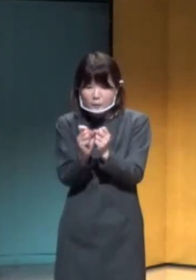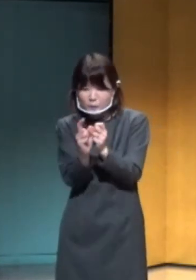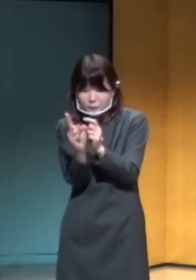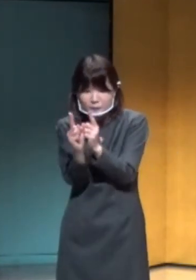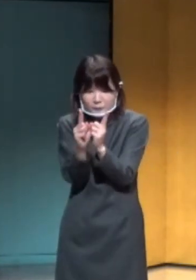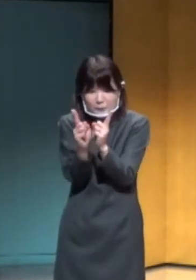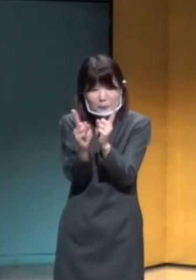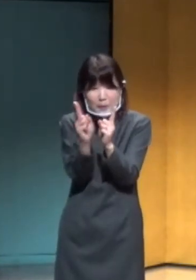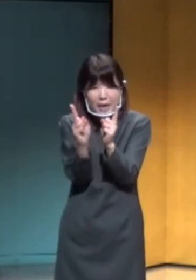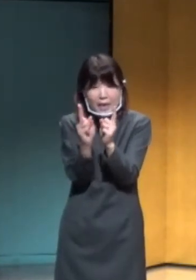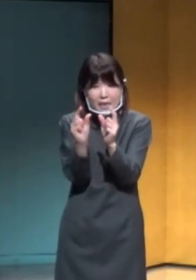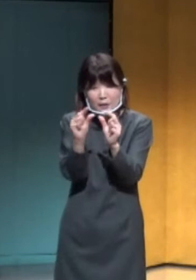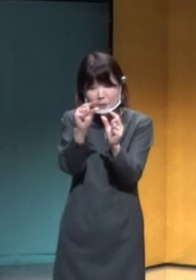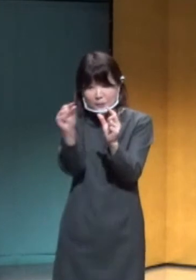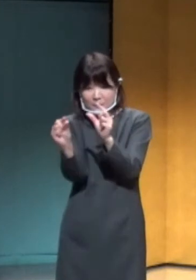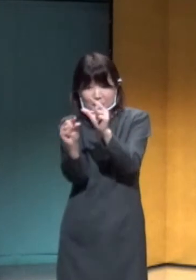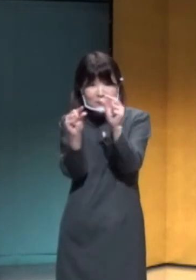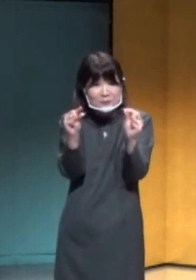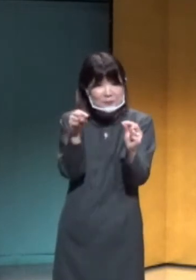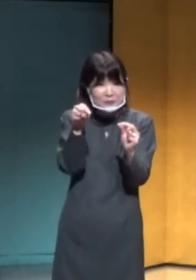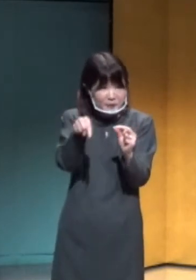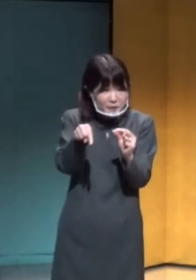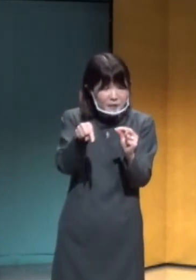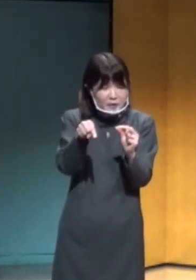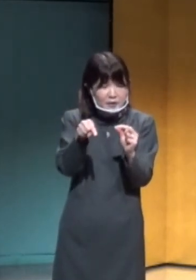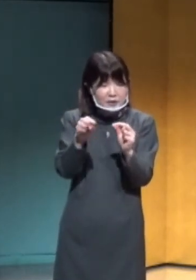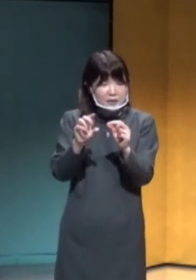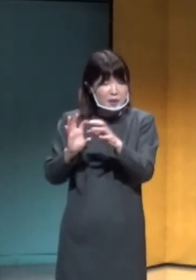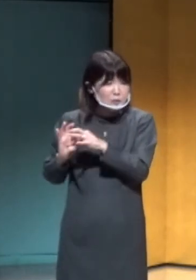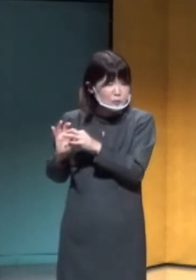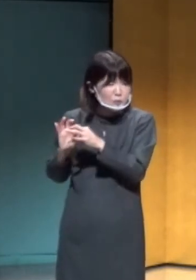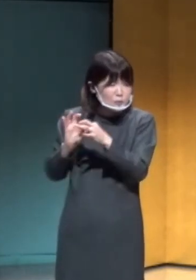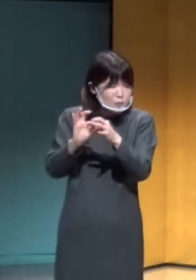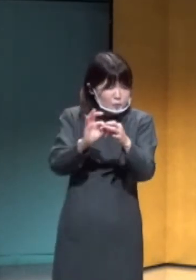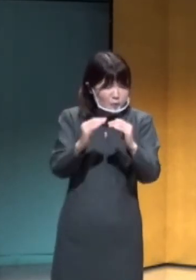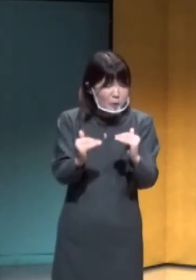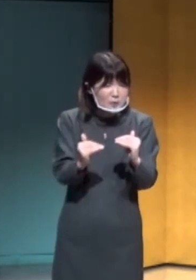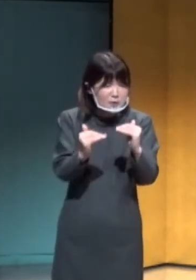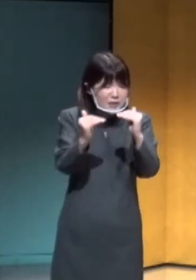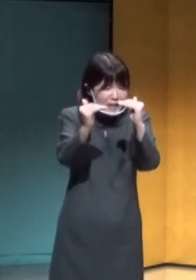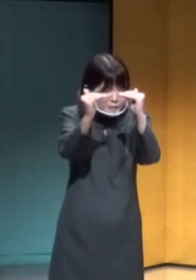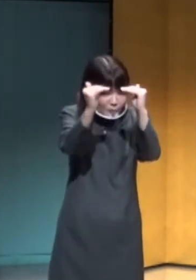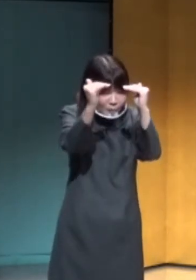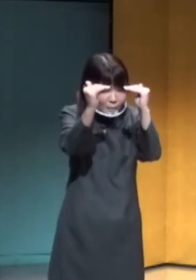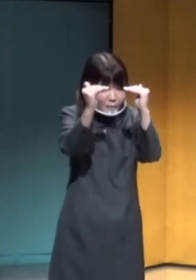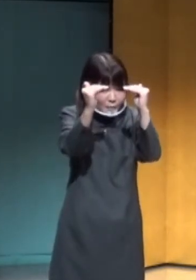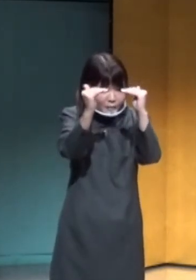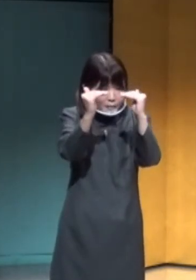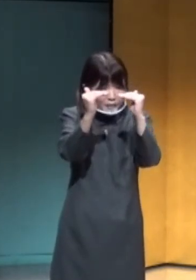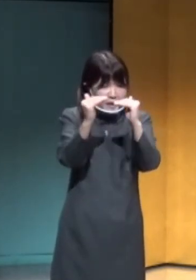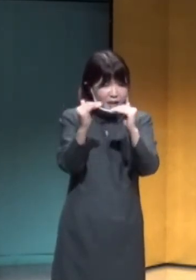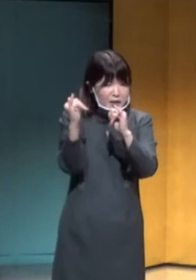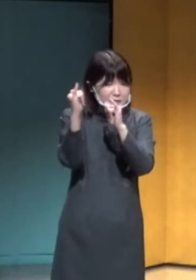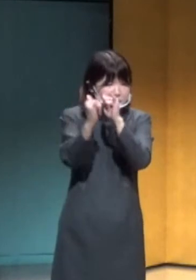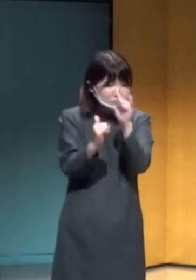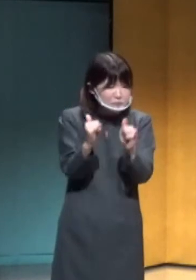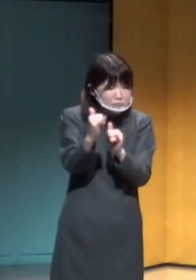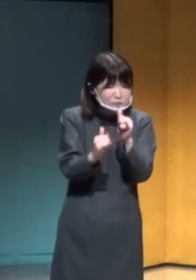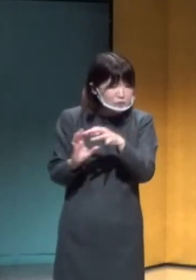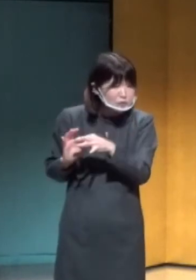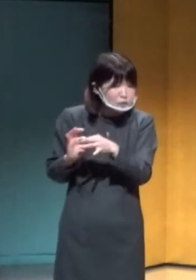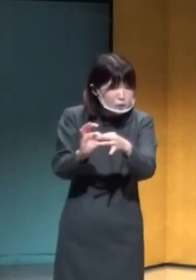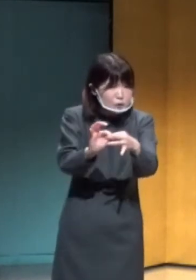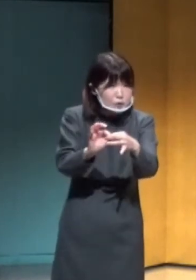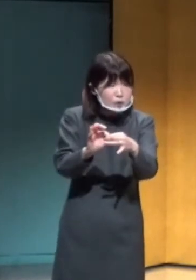が未来永劫成長に続いていくという意味合いだそうであります。ちょっと暦を見ました。